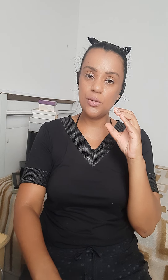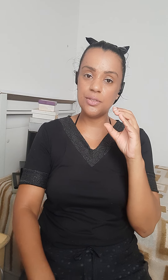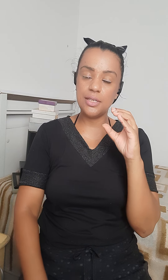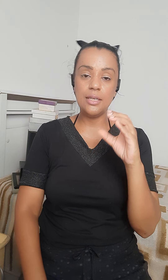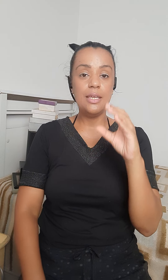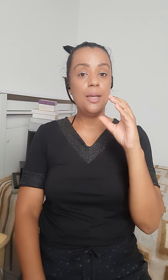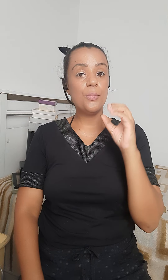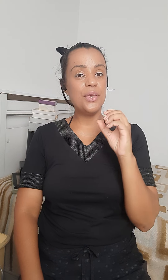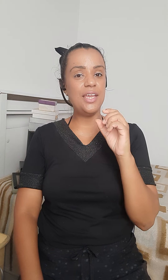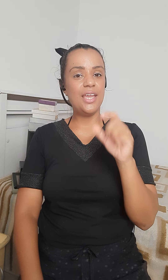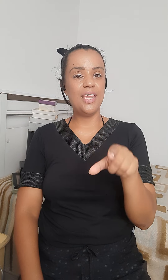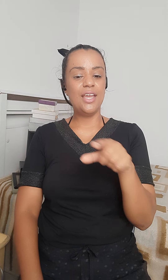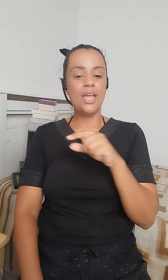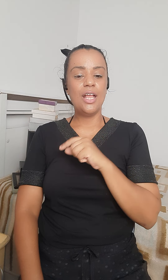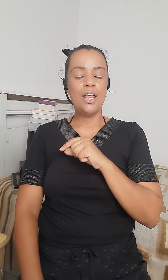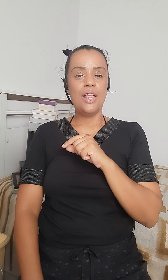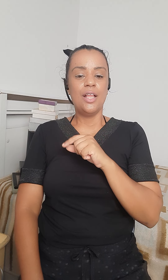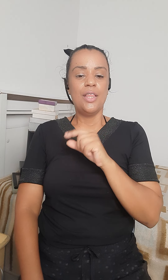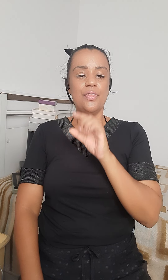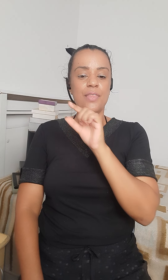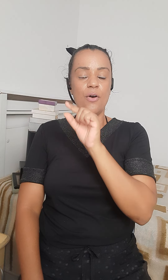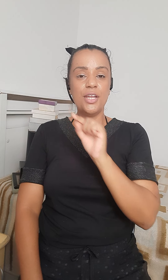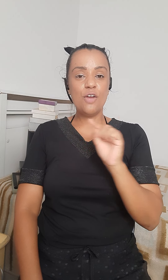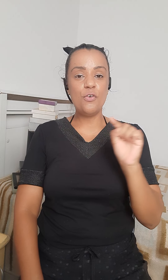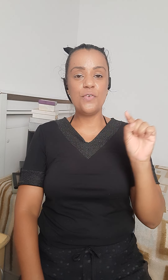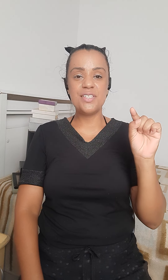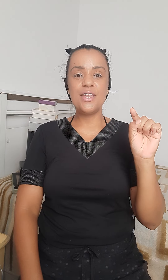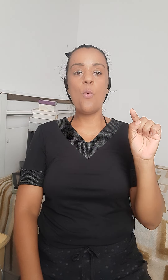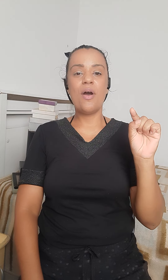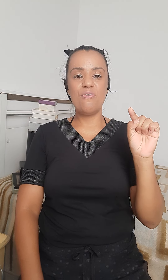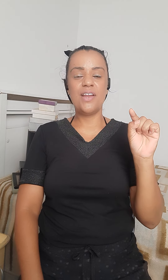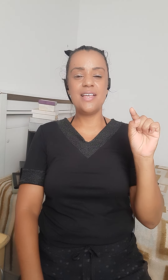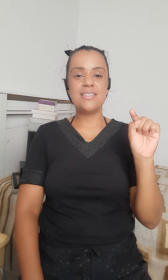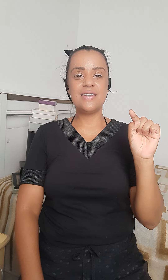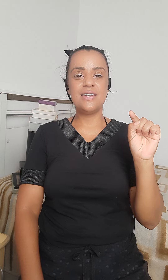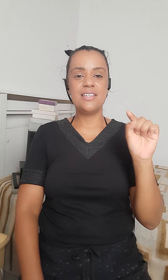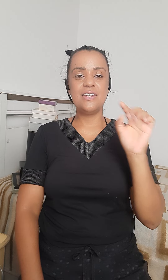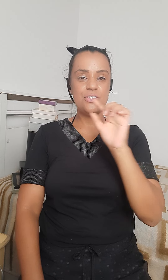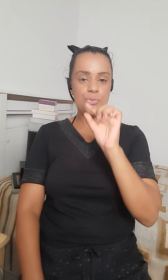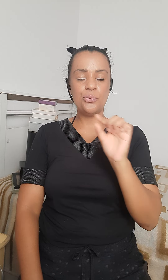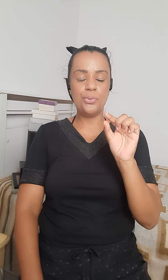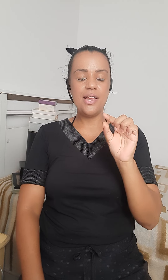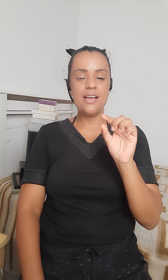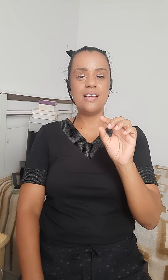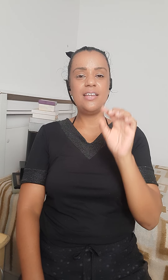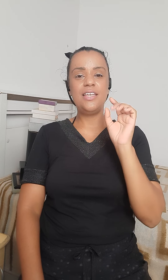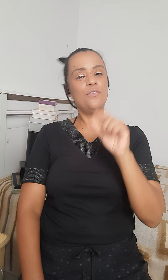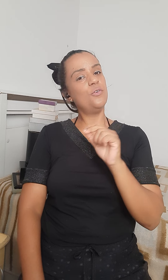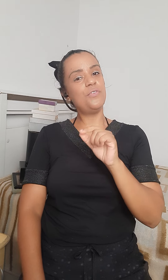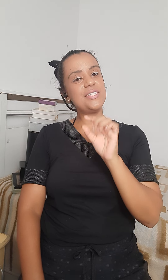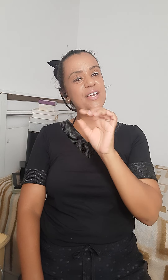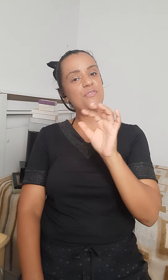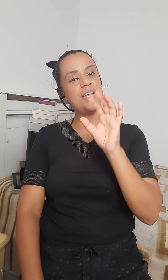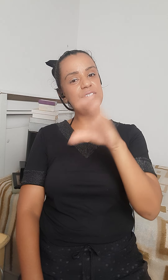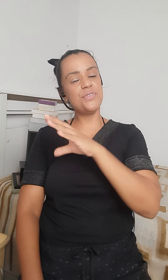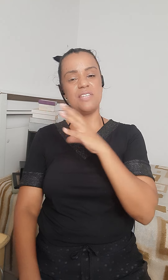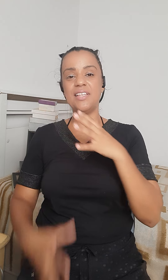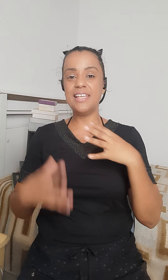anotem. Por quê? Na hora que eu for fazer uma frase, estruturar, e eu vou fazer a frase, você vai ter que